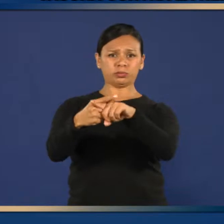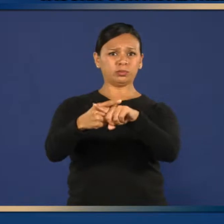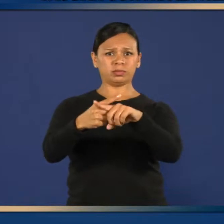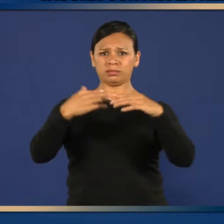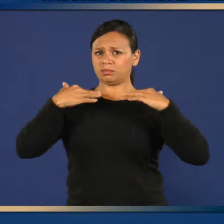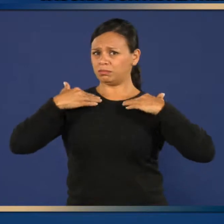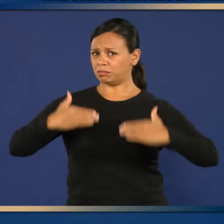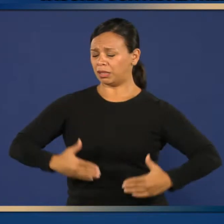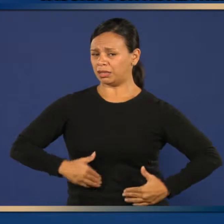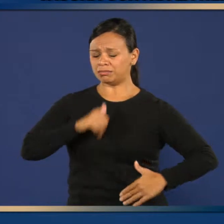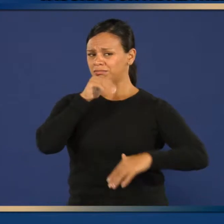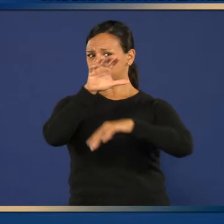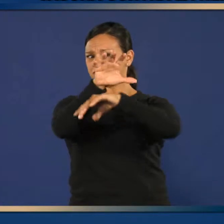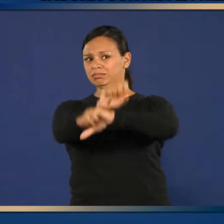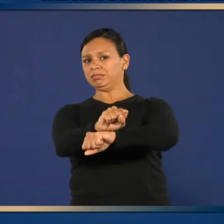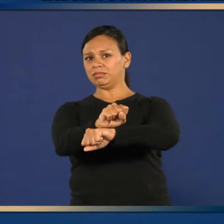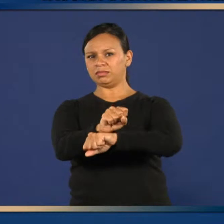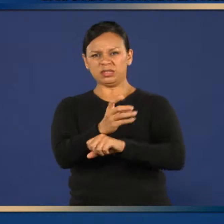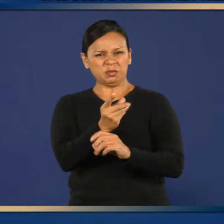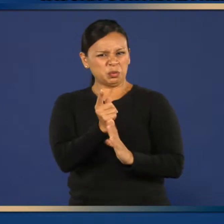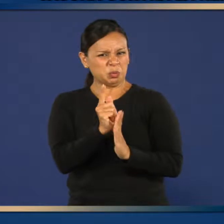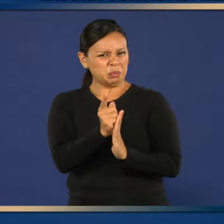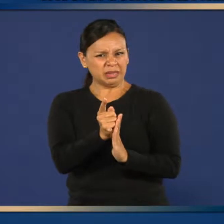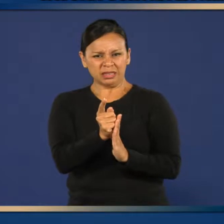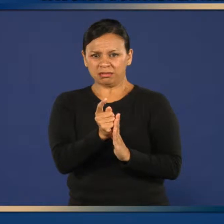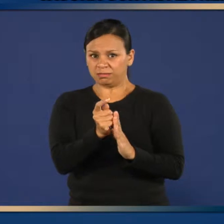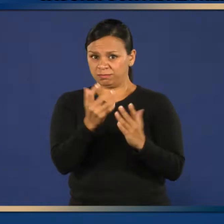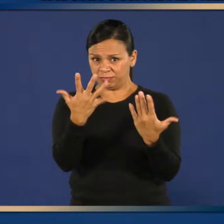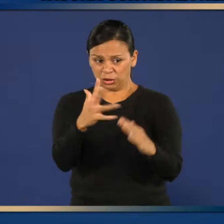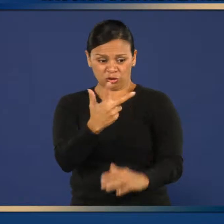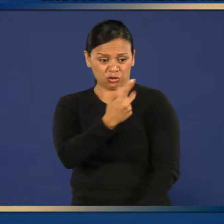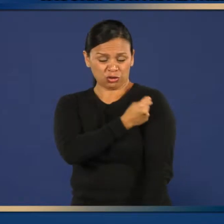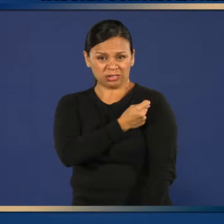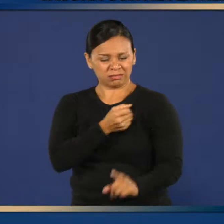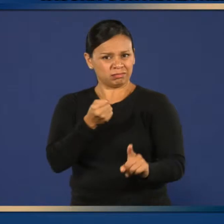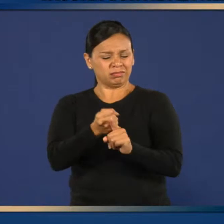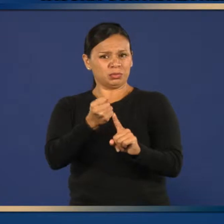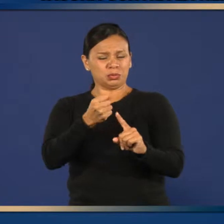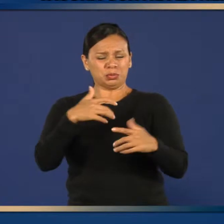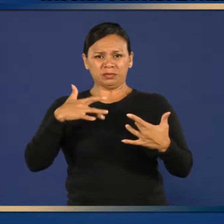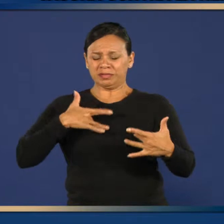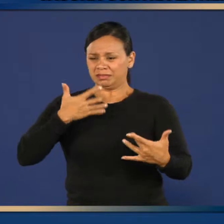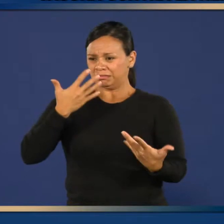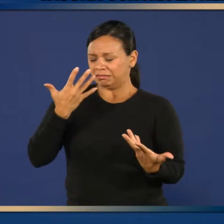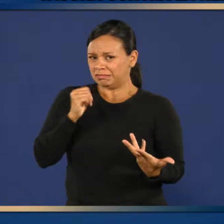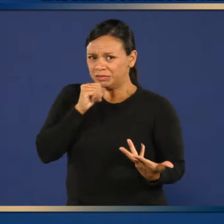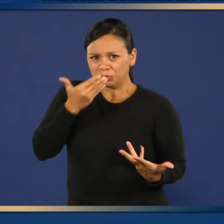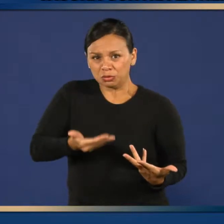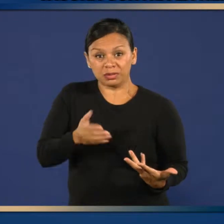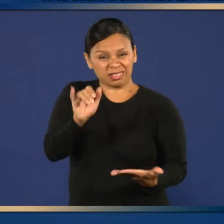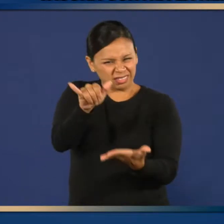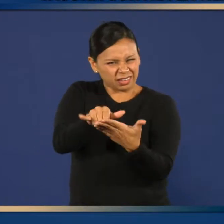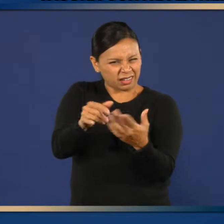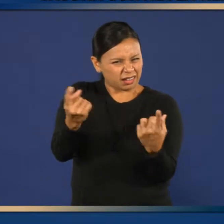algunas horas de haber sido vacunado ocurre muy rara vez